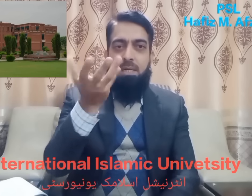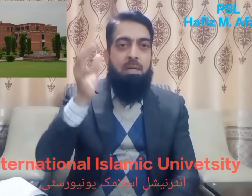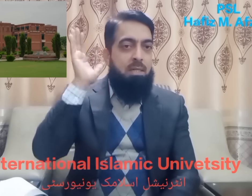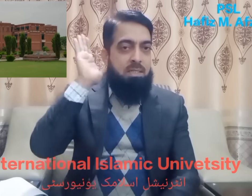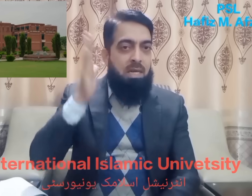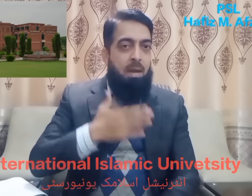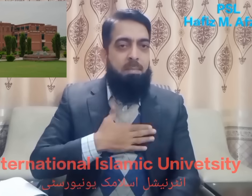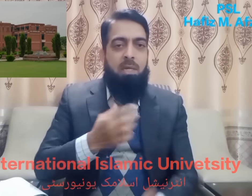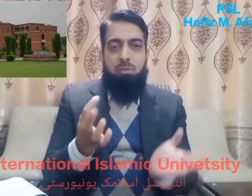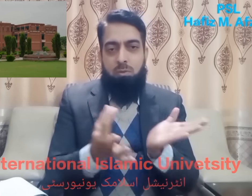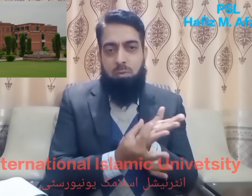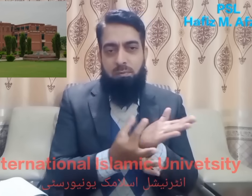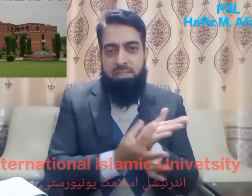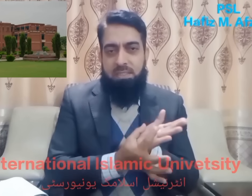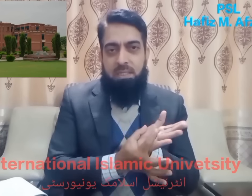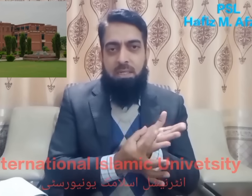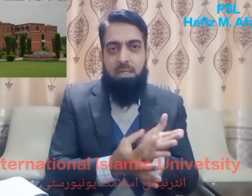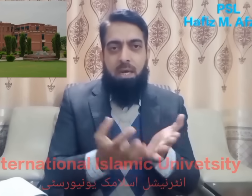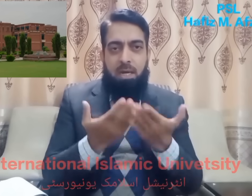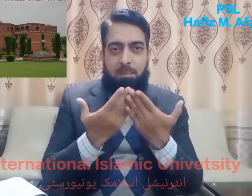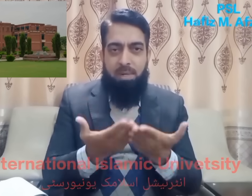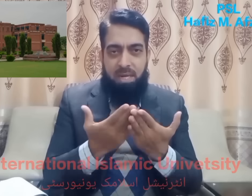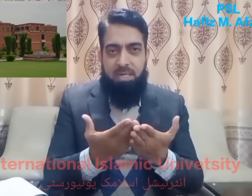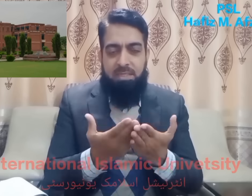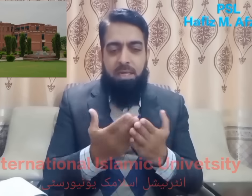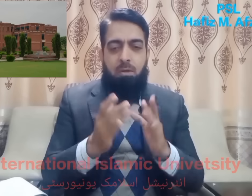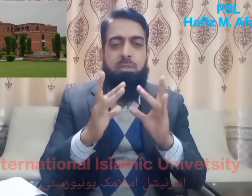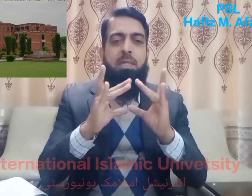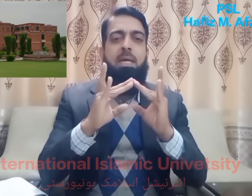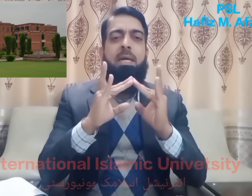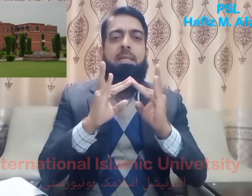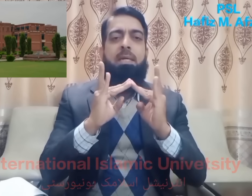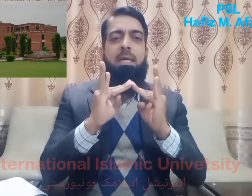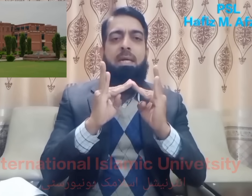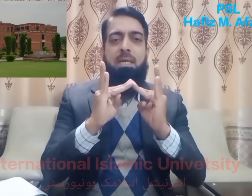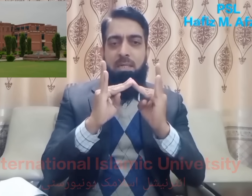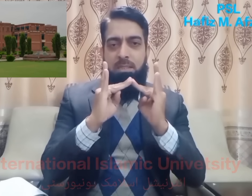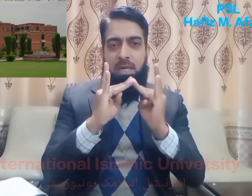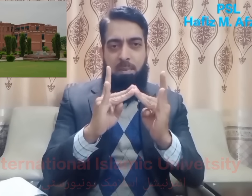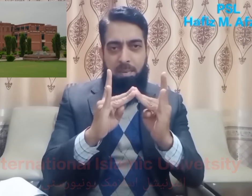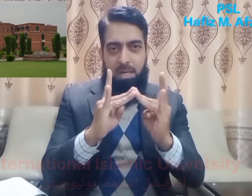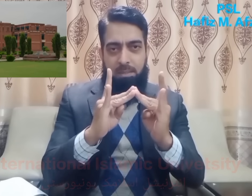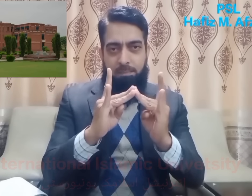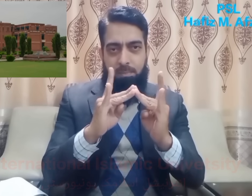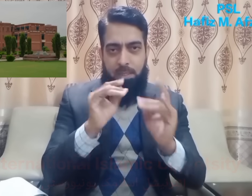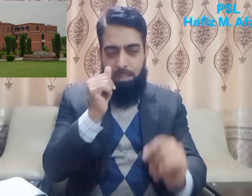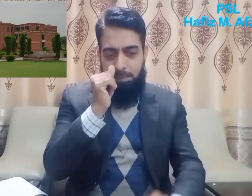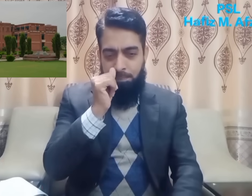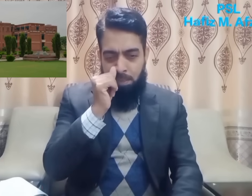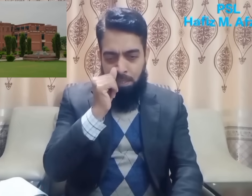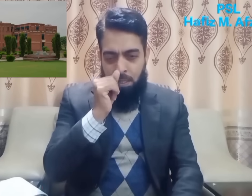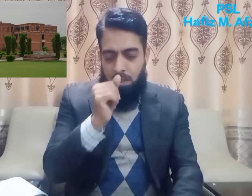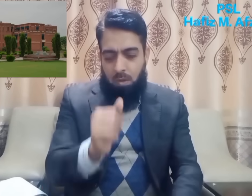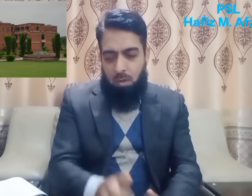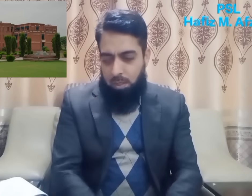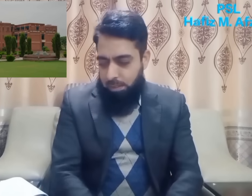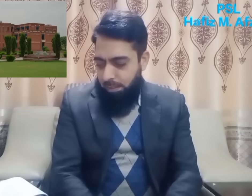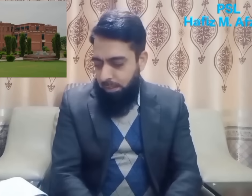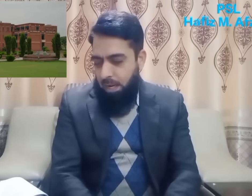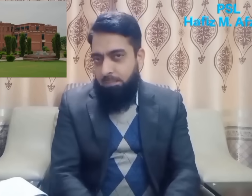इंटरनेशनल इस्लामिक यूनिवर्सिटी आगे पढ़ने का साइन और साथ क्या कर देंगे इस्लामाबाद। क्लियर। और